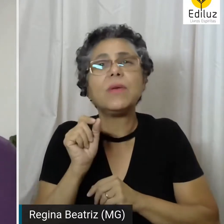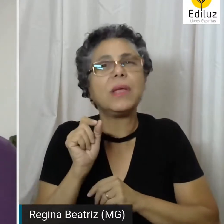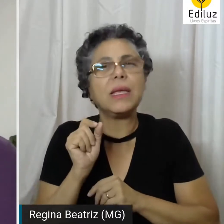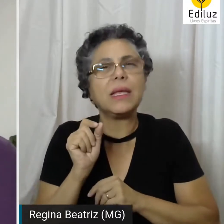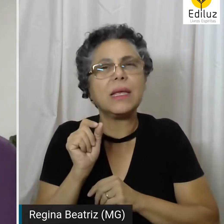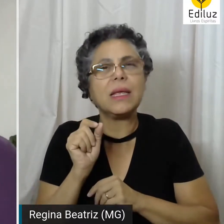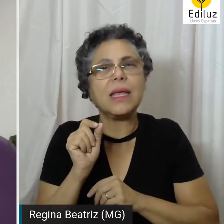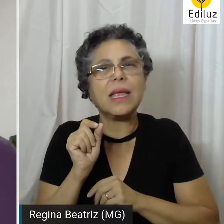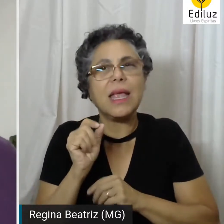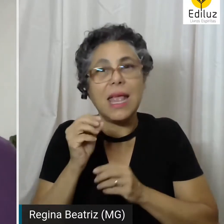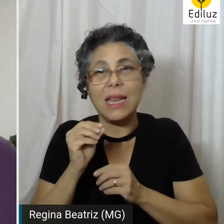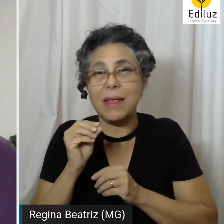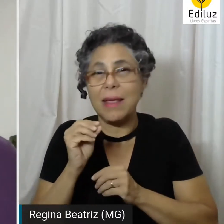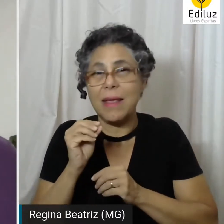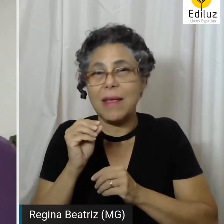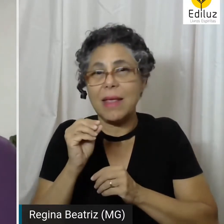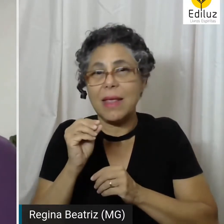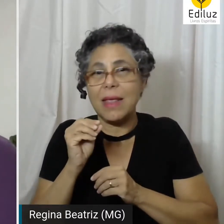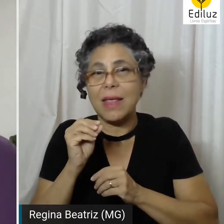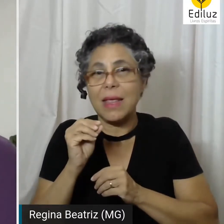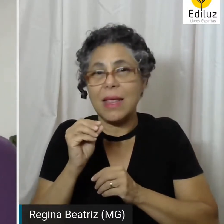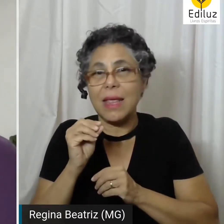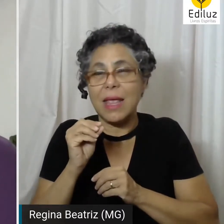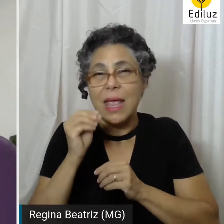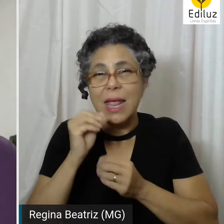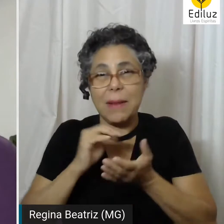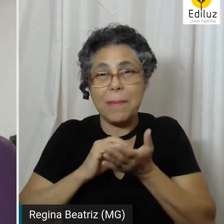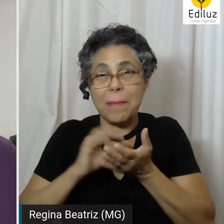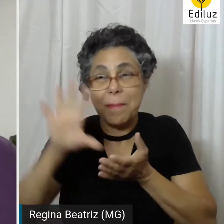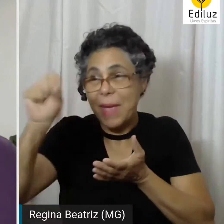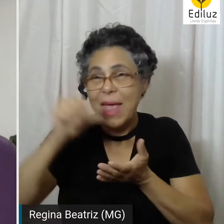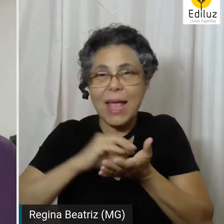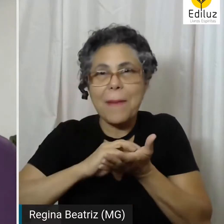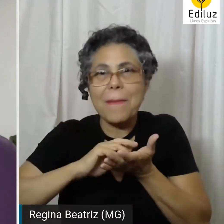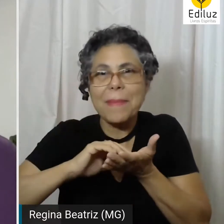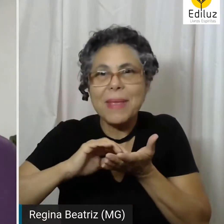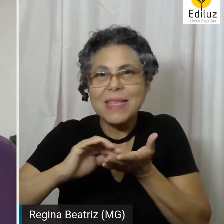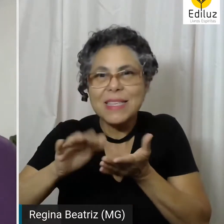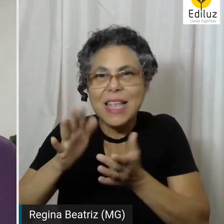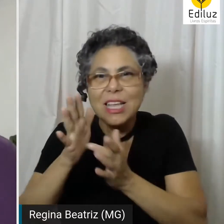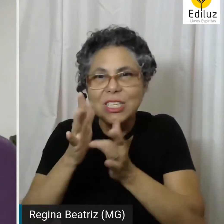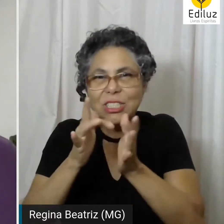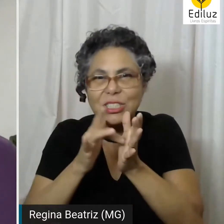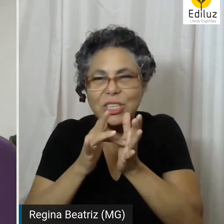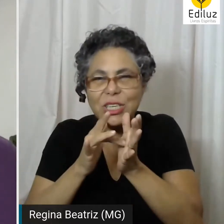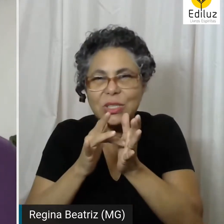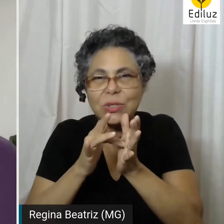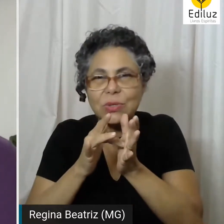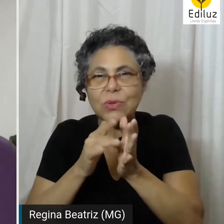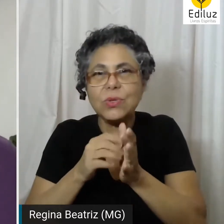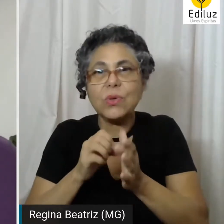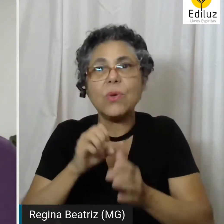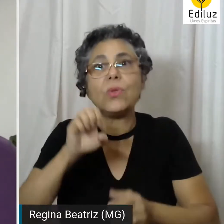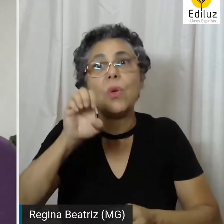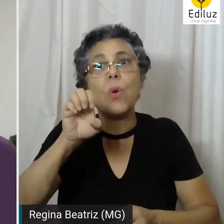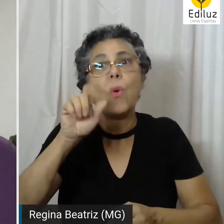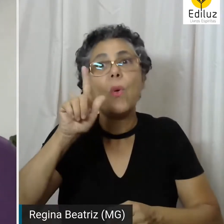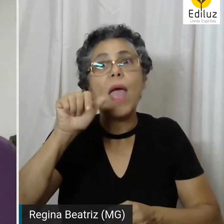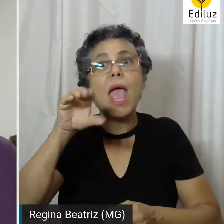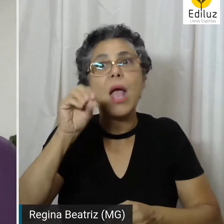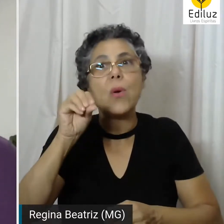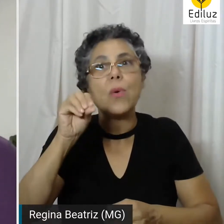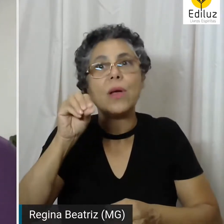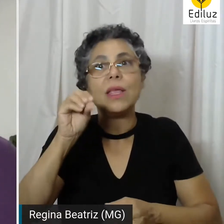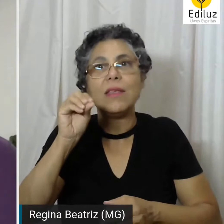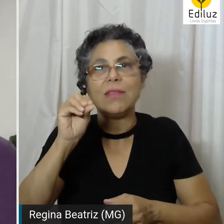está considerando, mensagem de Jesus, a existência do ego, que